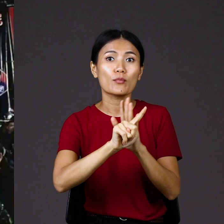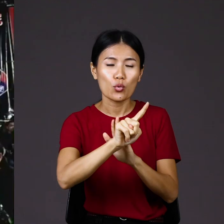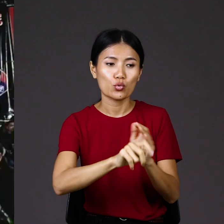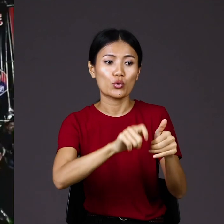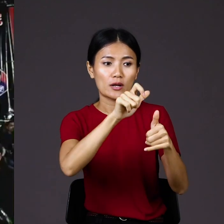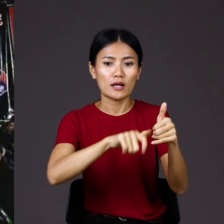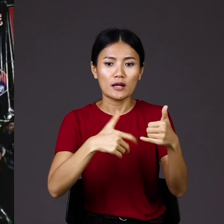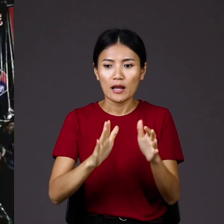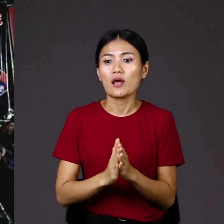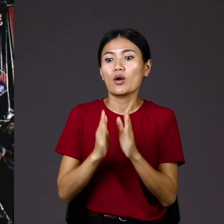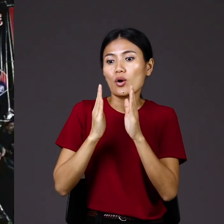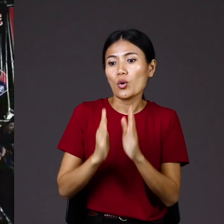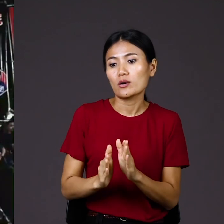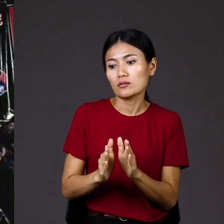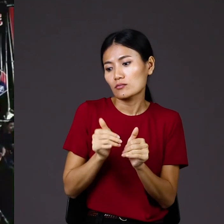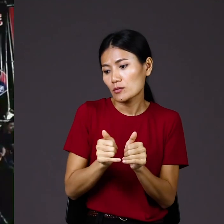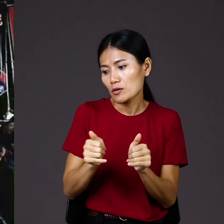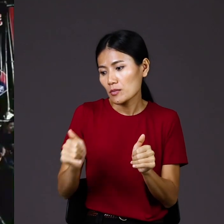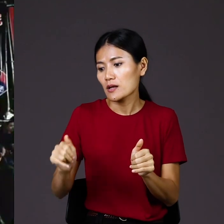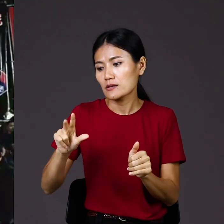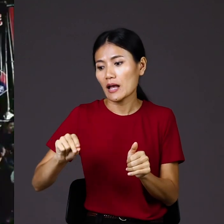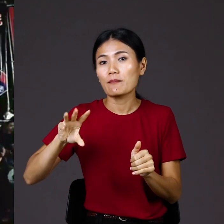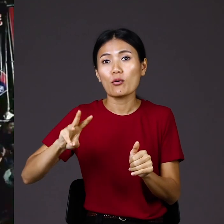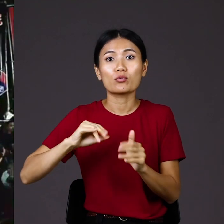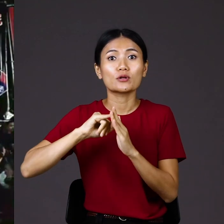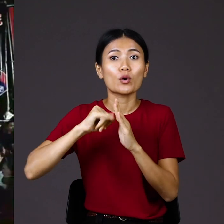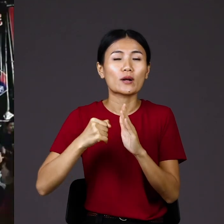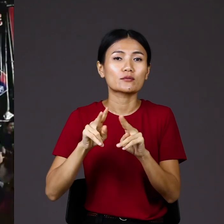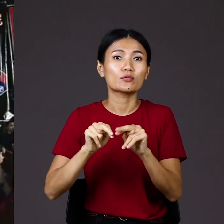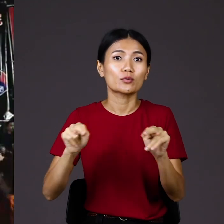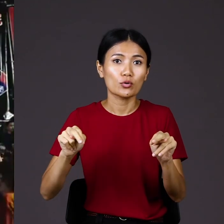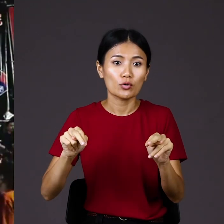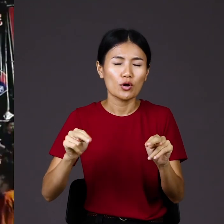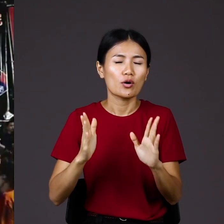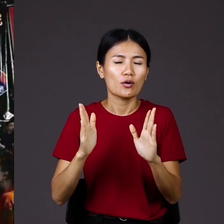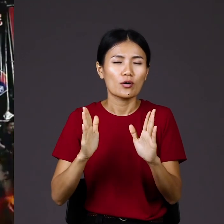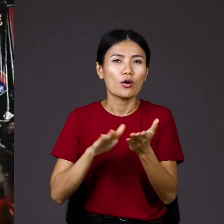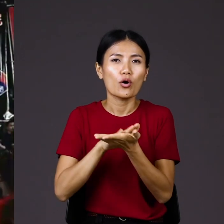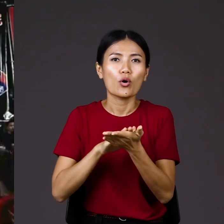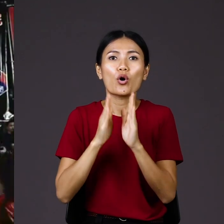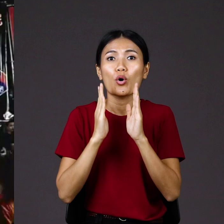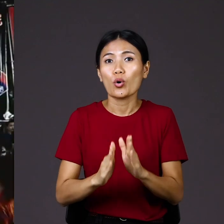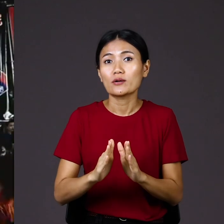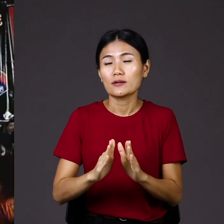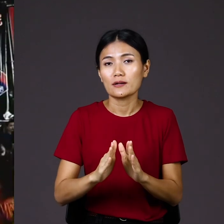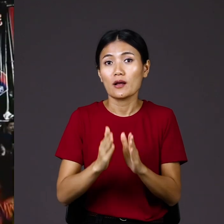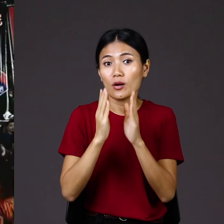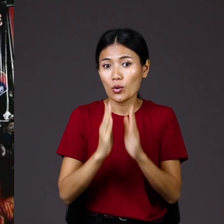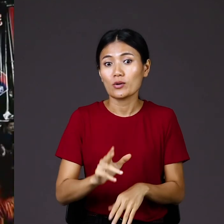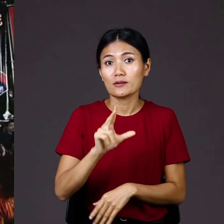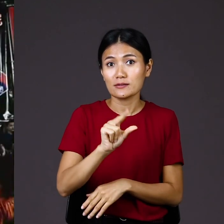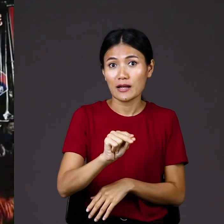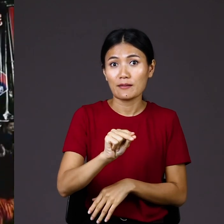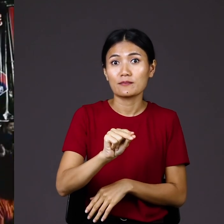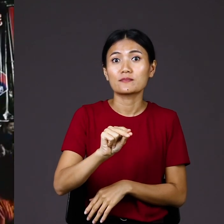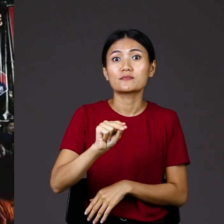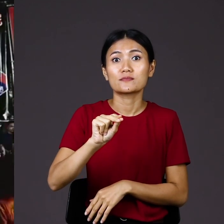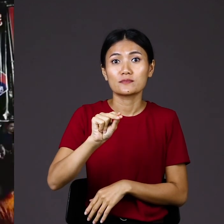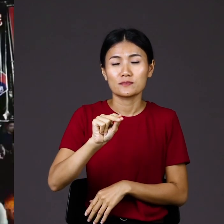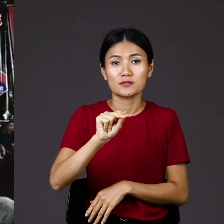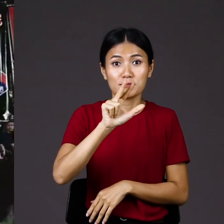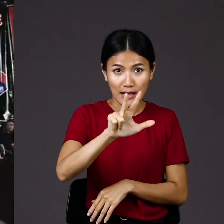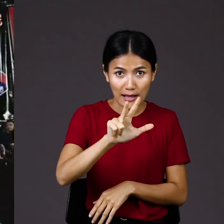สอบจของเราที่จังหวัดนนทบุรี36คนจาก33คน